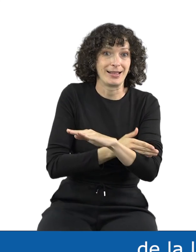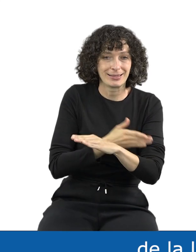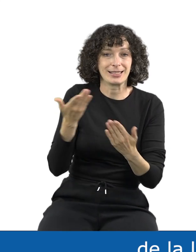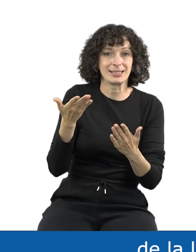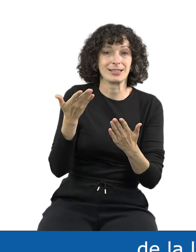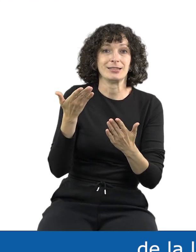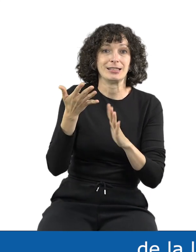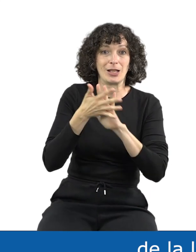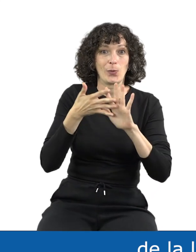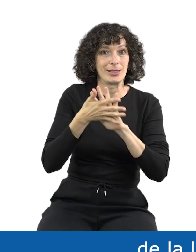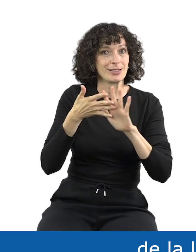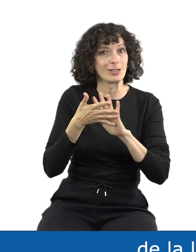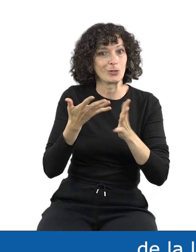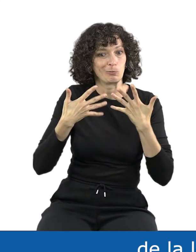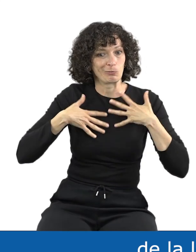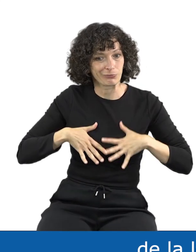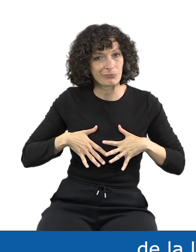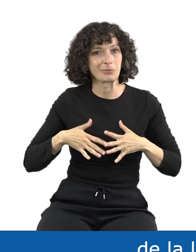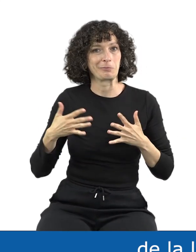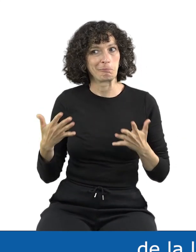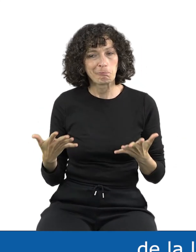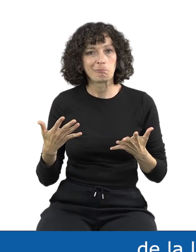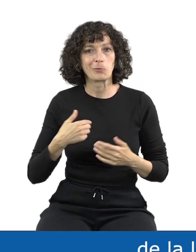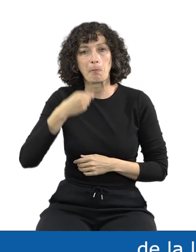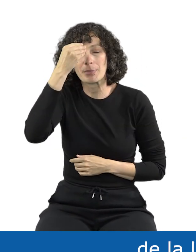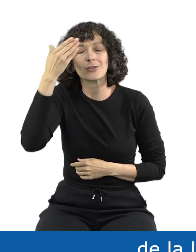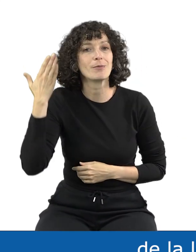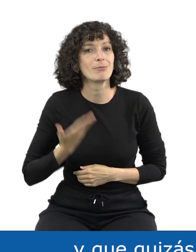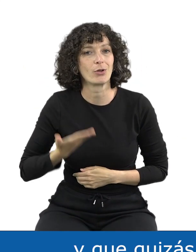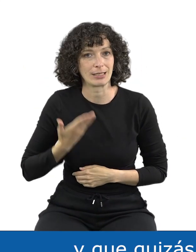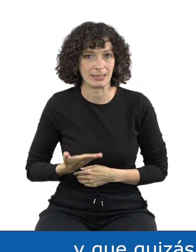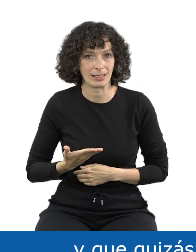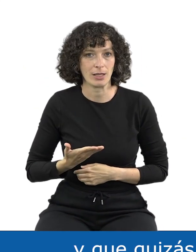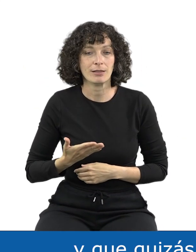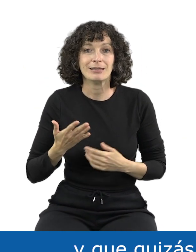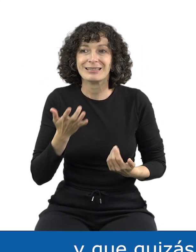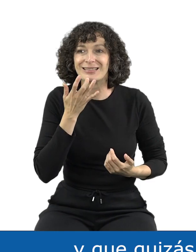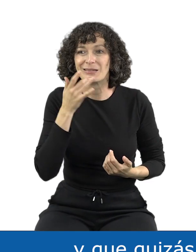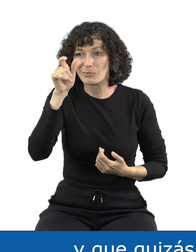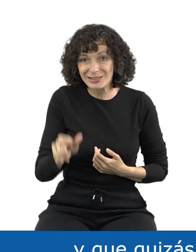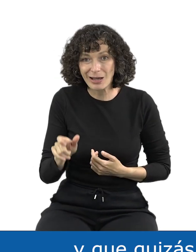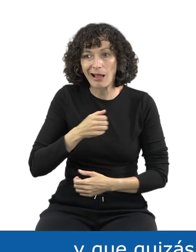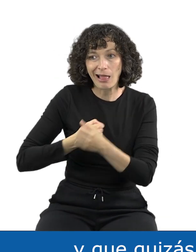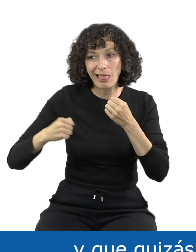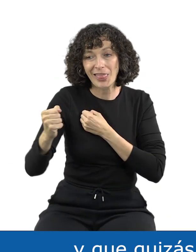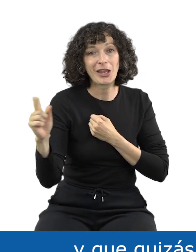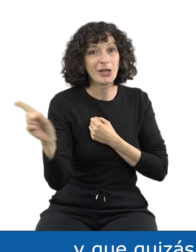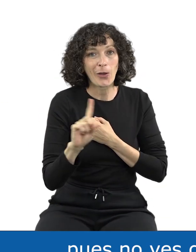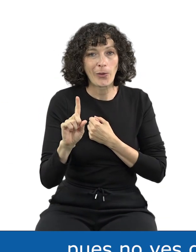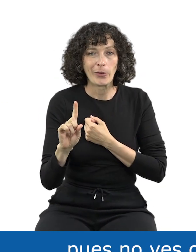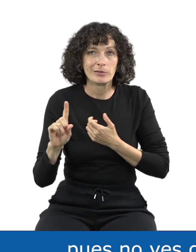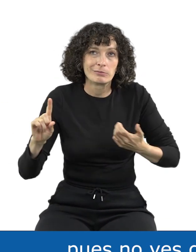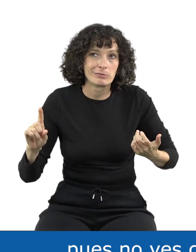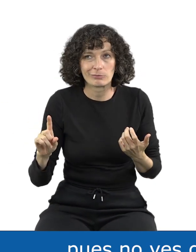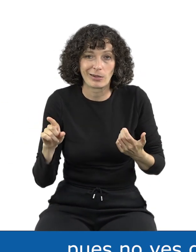comprensión de la lengua de signos, algo que creo que es importante y que quizás hasta que no te pones en la piel de la otra persona, pues no